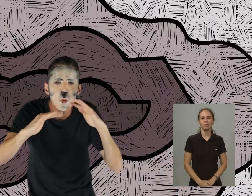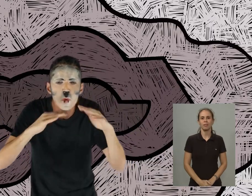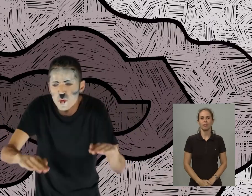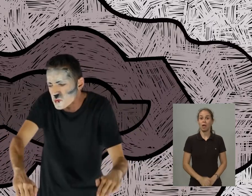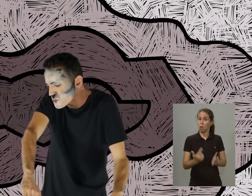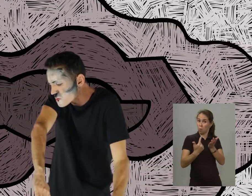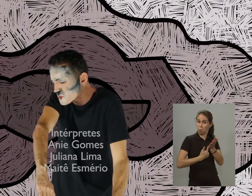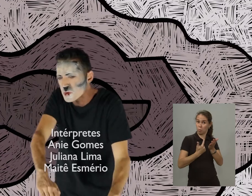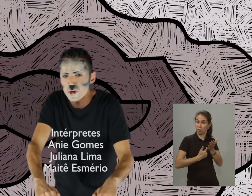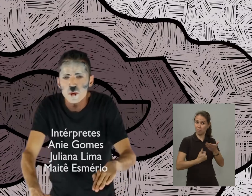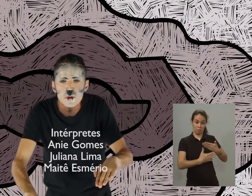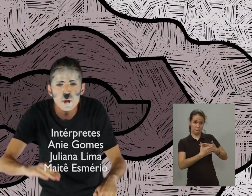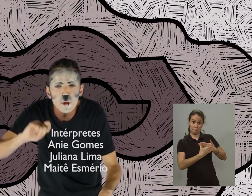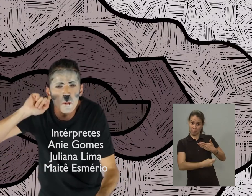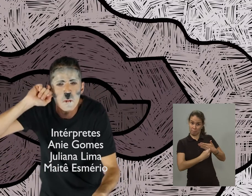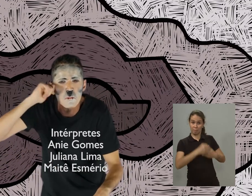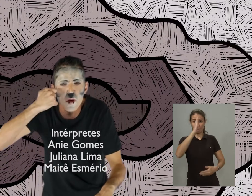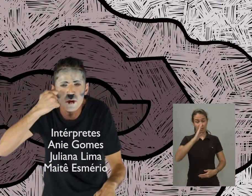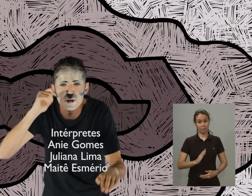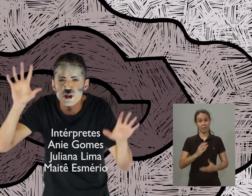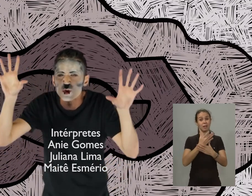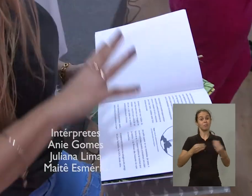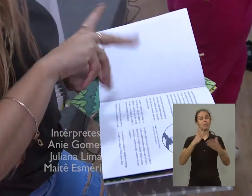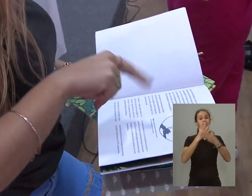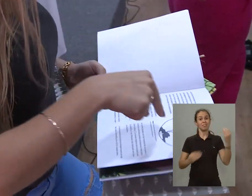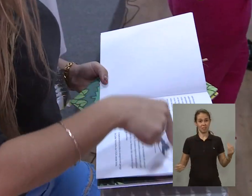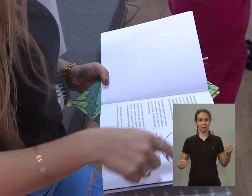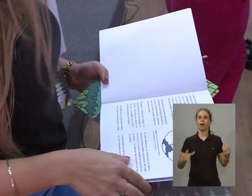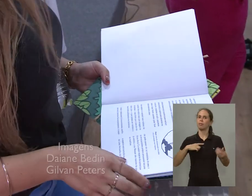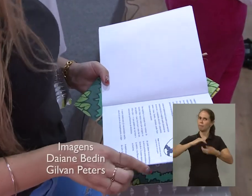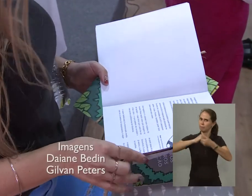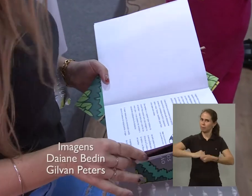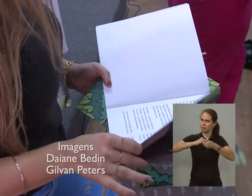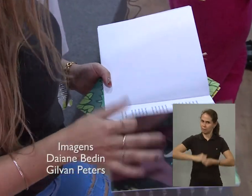A coleção Mamíferos Brasileiros em Extinção foi realizada em parceria